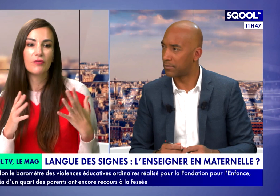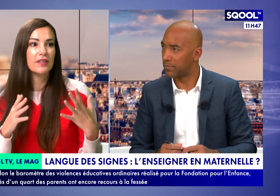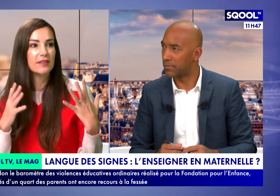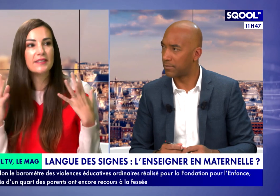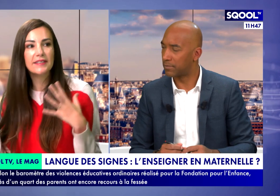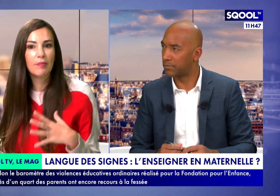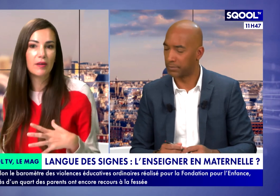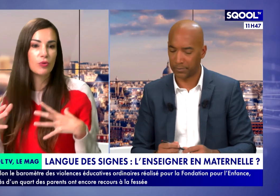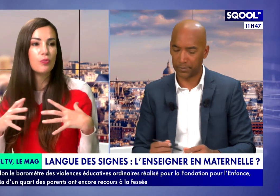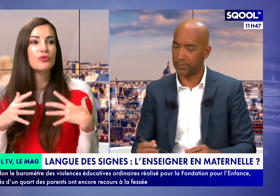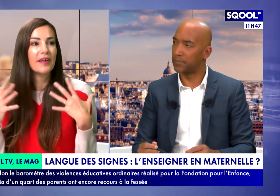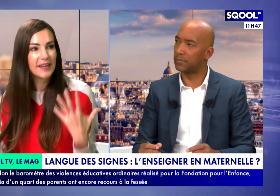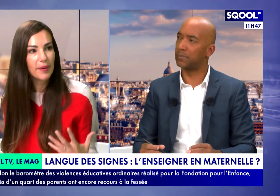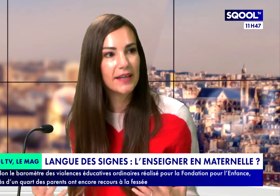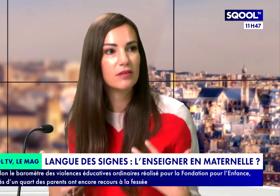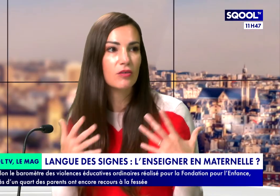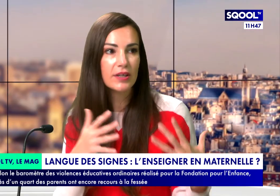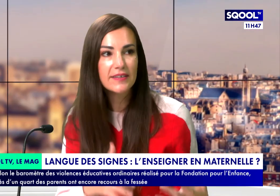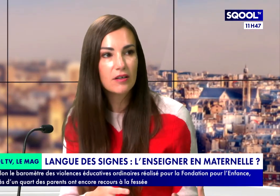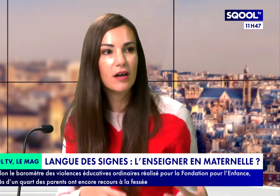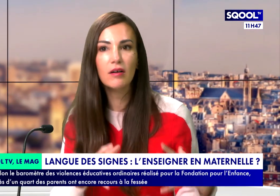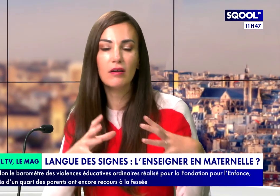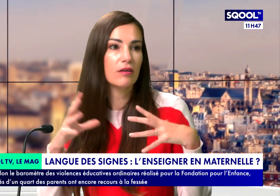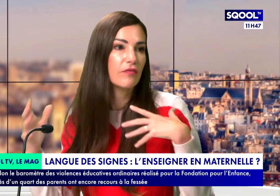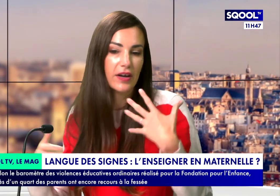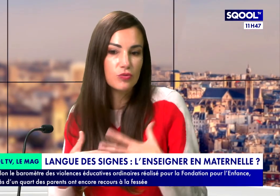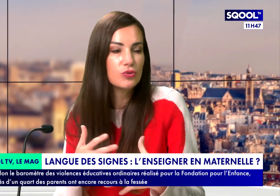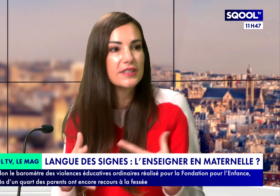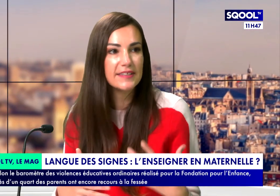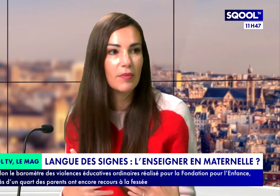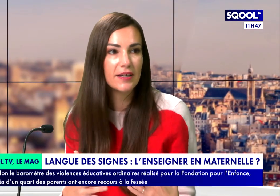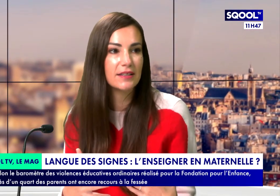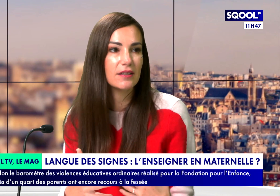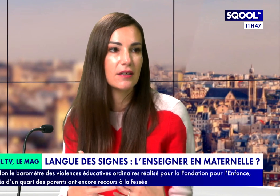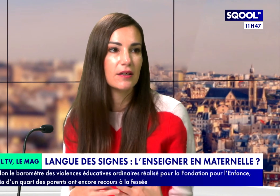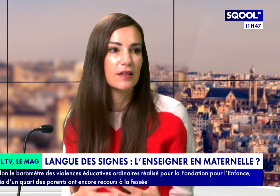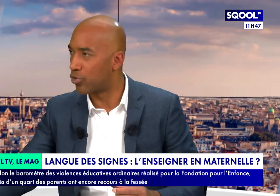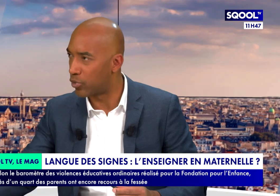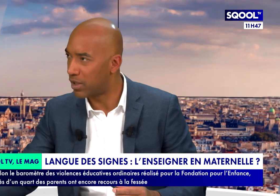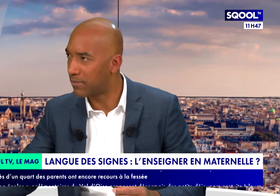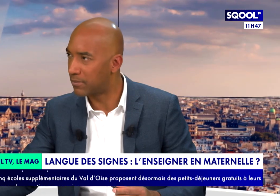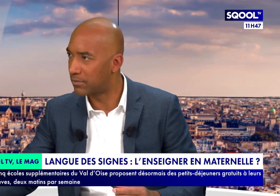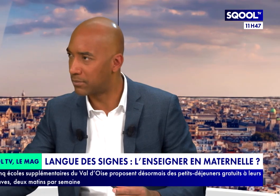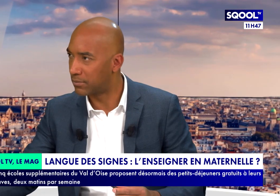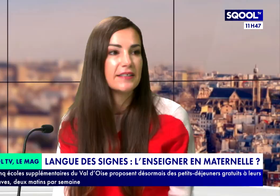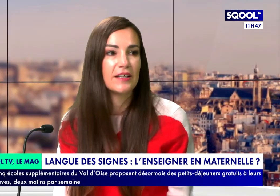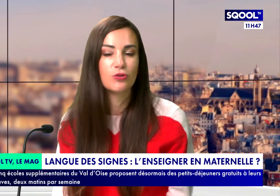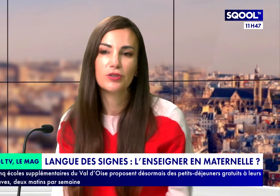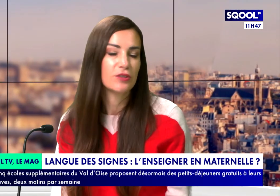faudrait des systèmes avec beaucoup plus d'interprètes dans les écoles. Enfin, tout ce système-là. parle de quelle offre aujourd'hui ? Et il sait que c'est quelque chose qui est tout